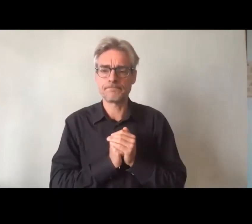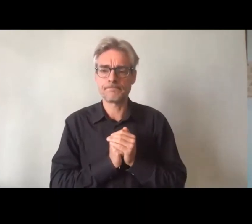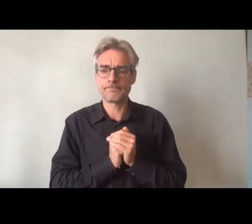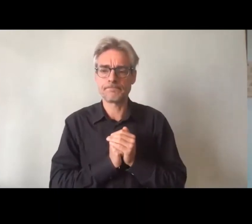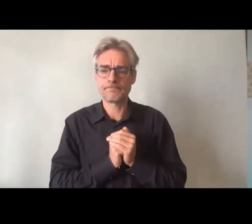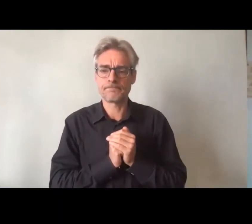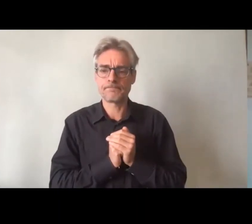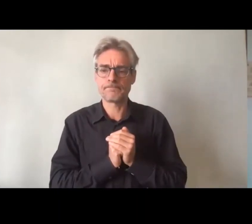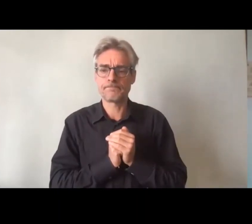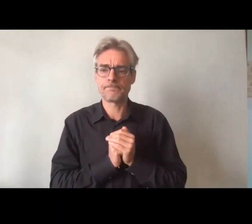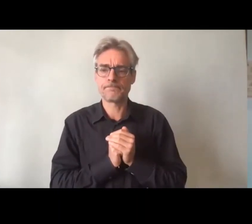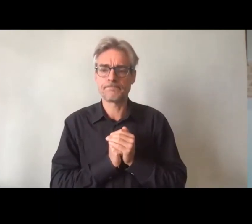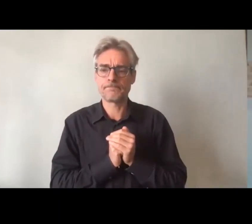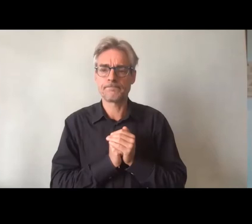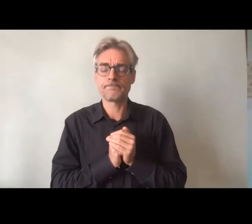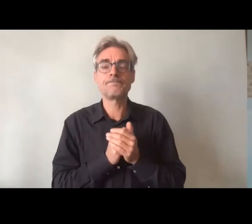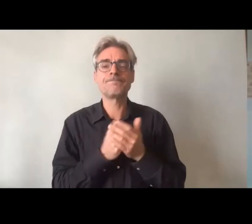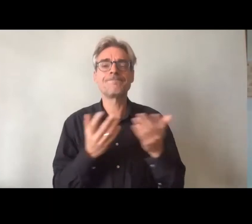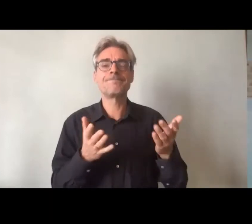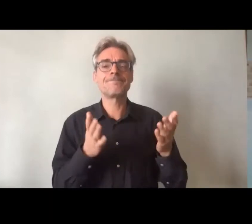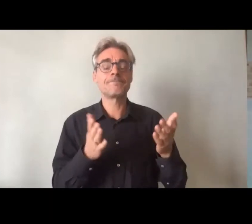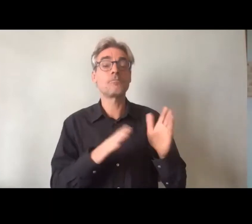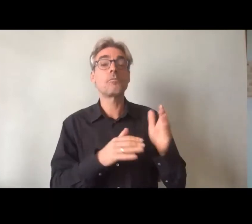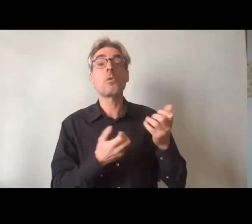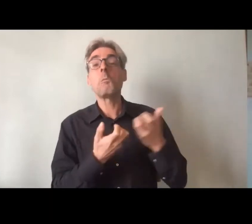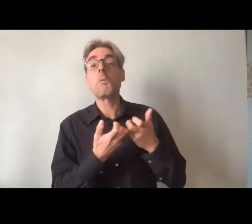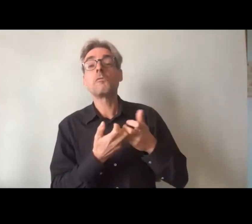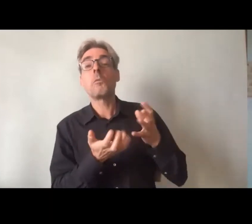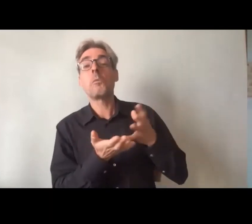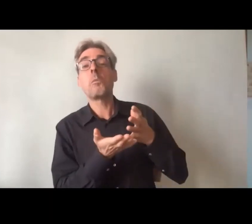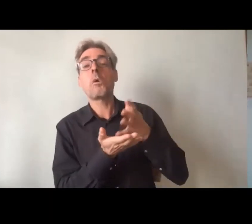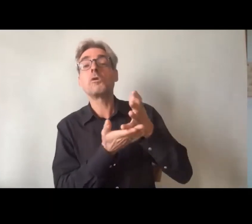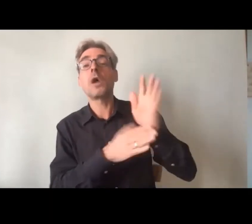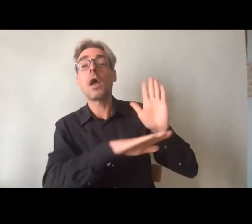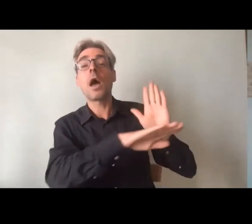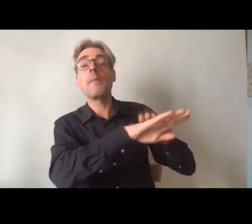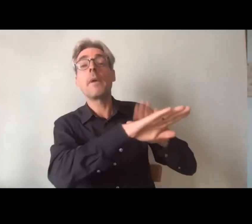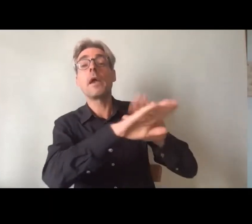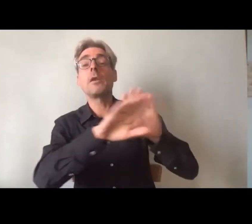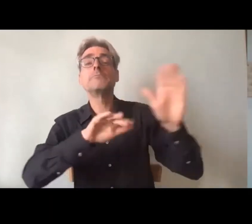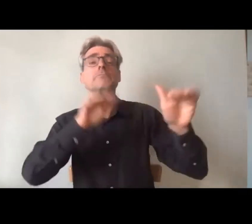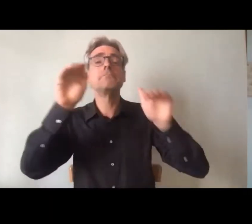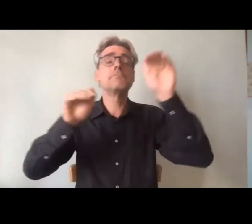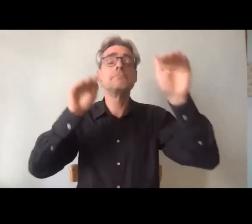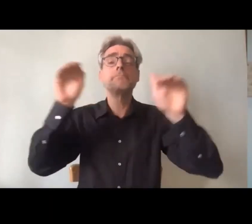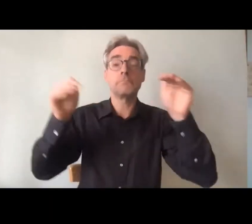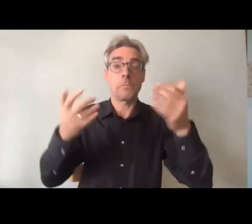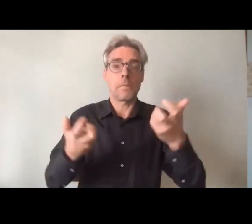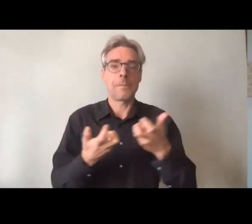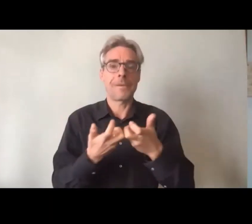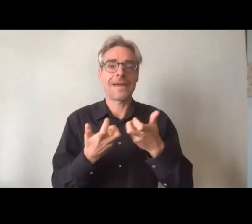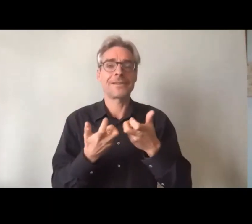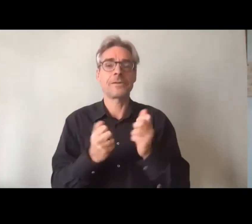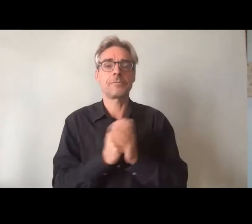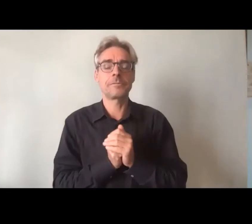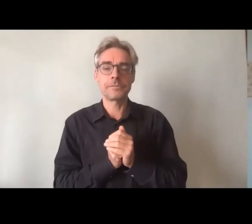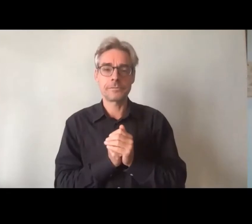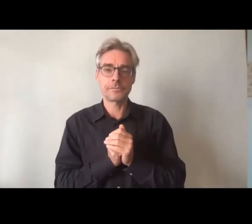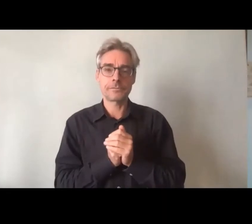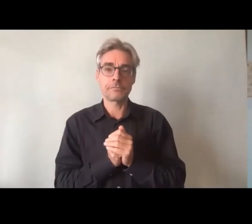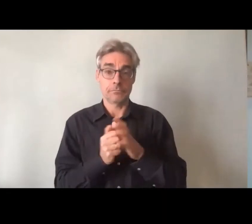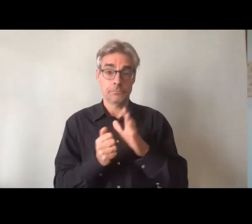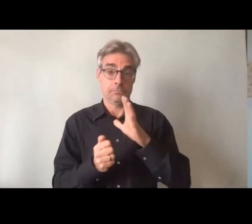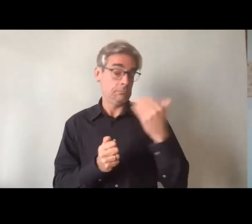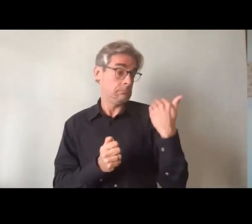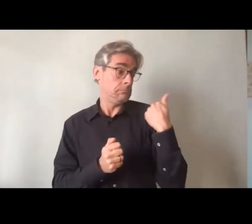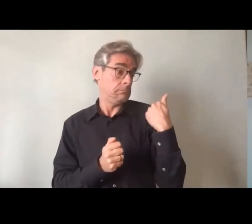dans les appels à projets que l'on lance et en particulier celui que l'on a